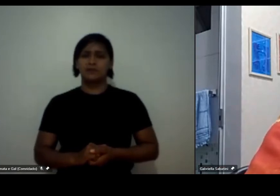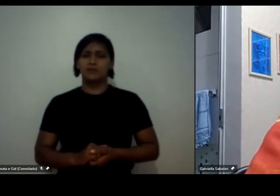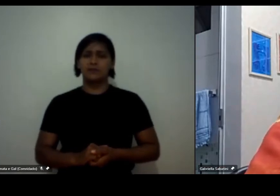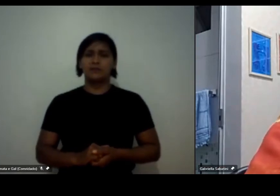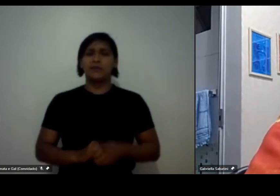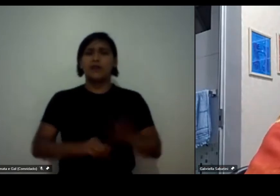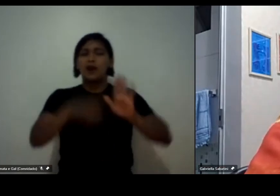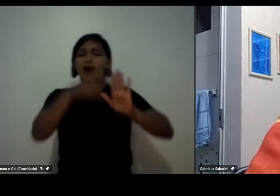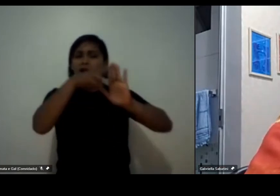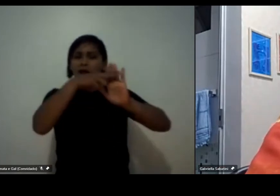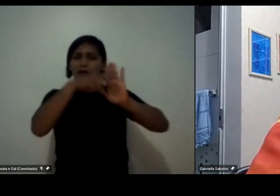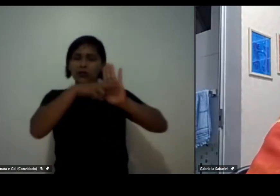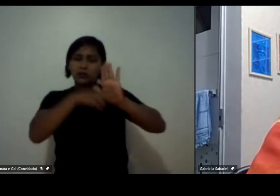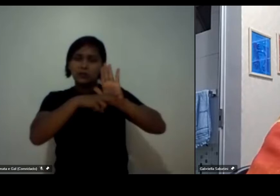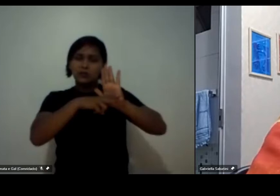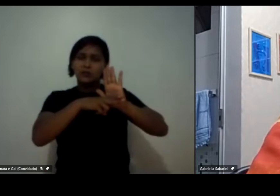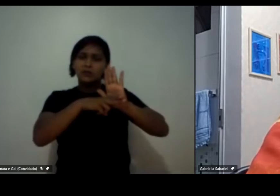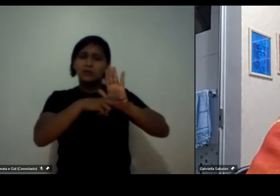normalidade